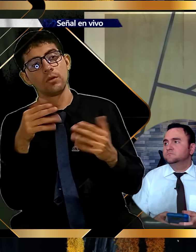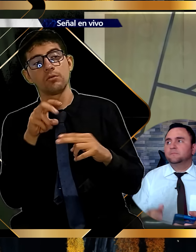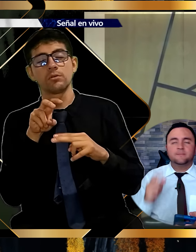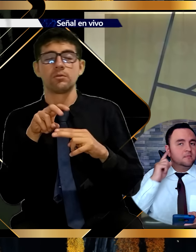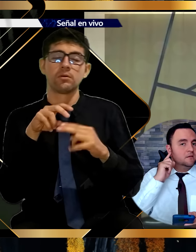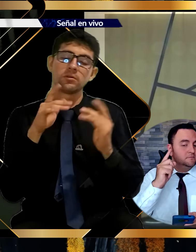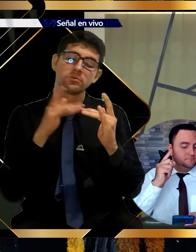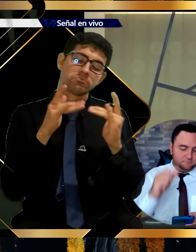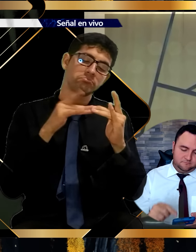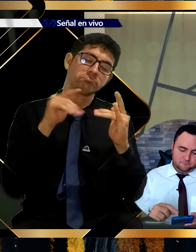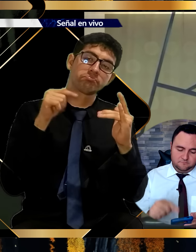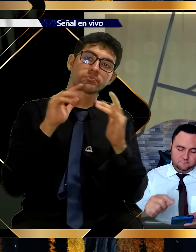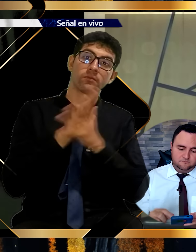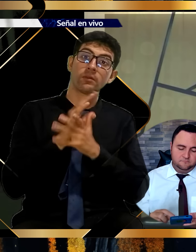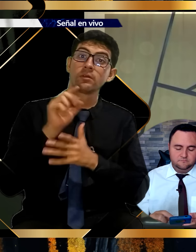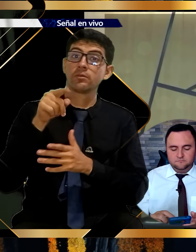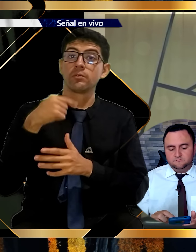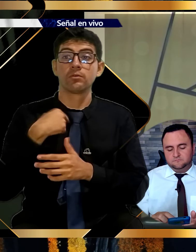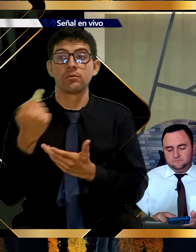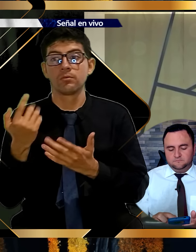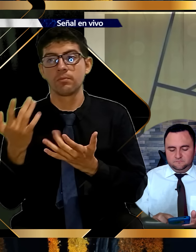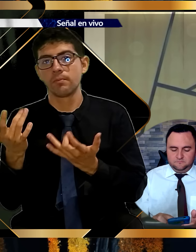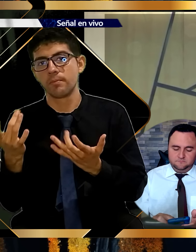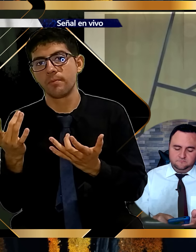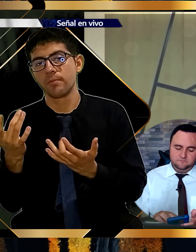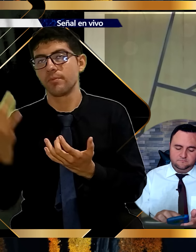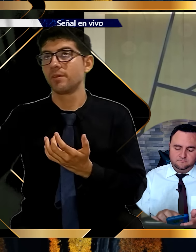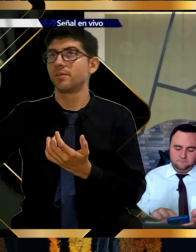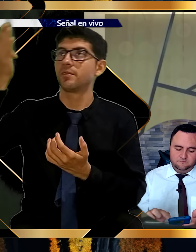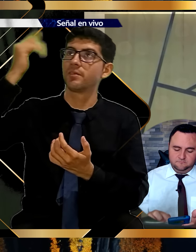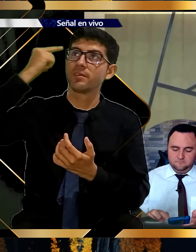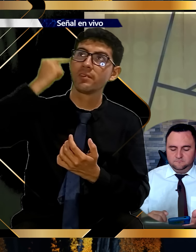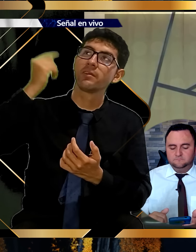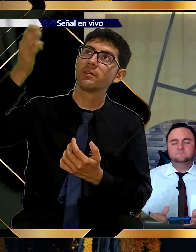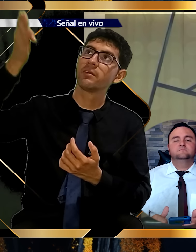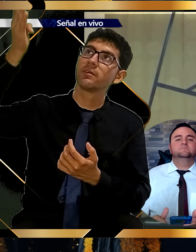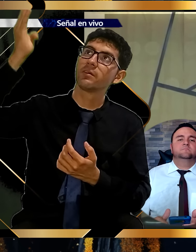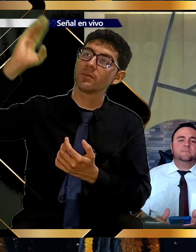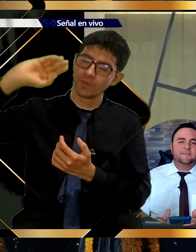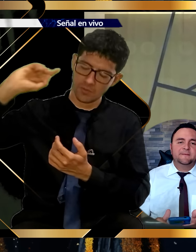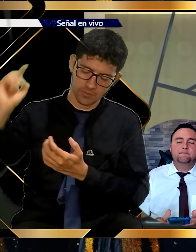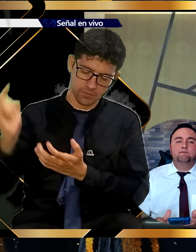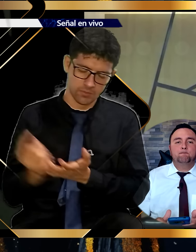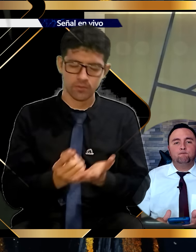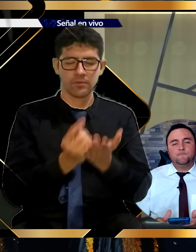Nosotros estamos esperando el día bienaventurado, no el día del Señor.